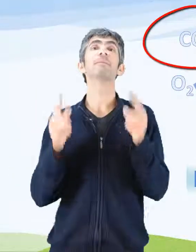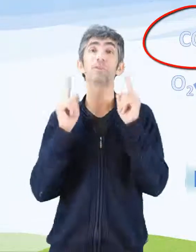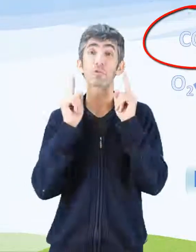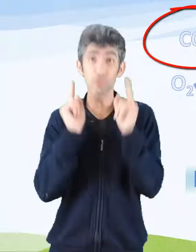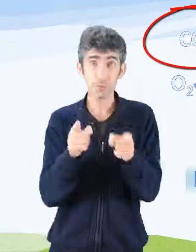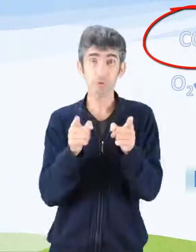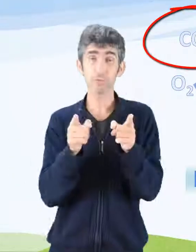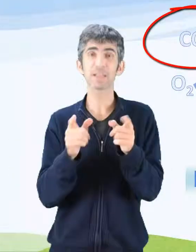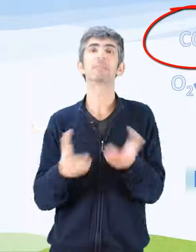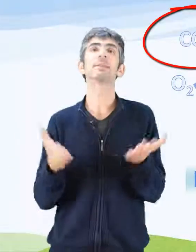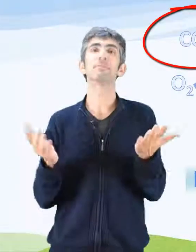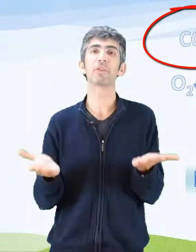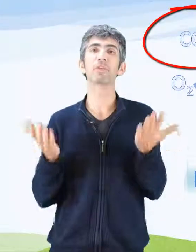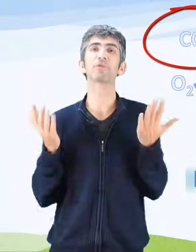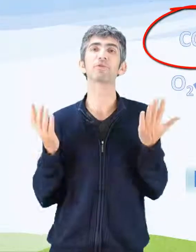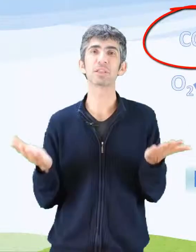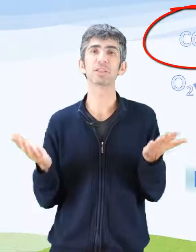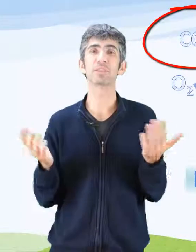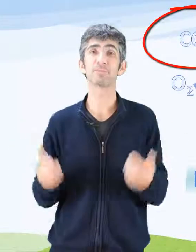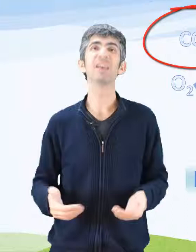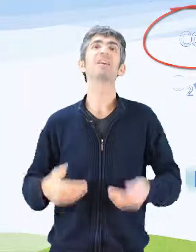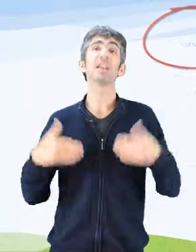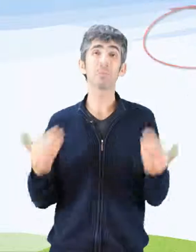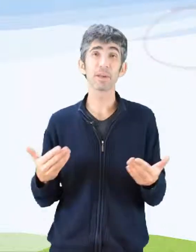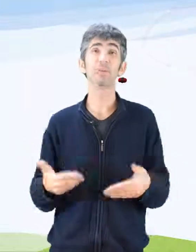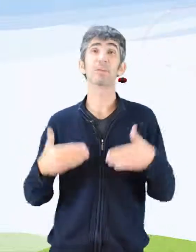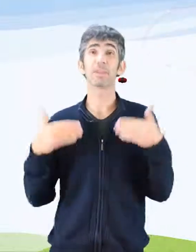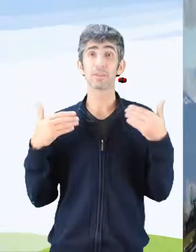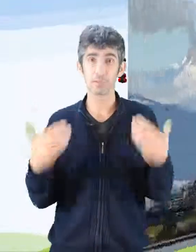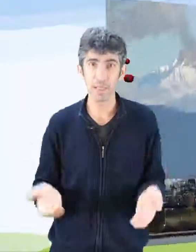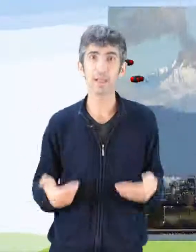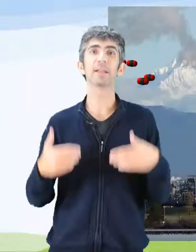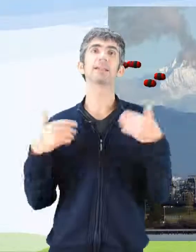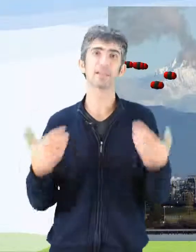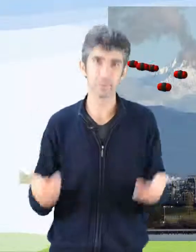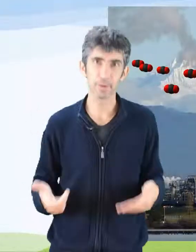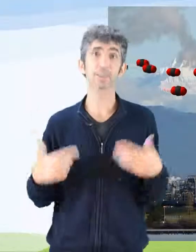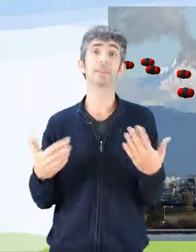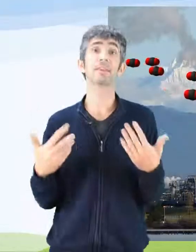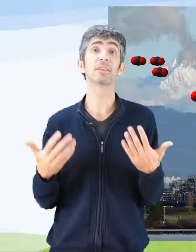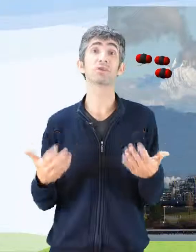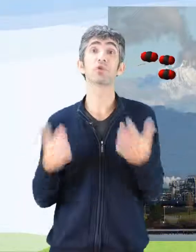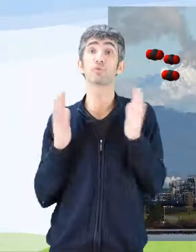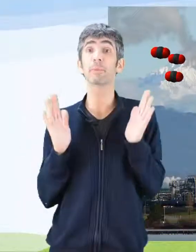consumen mucho más en el proceso de fotosíntesis el hombre con la actividad Industrial transportes incendio o su propia